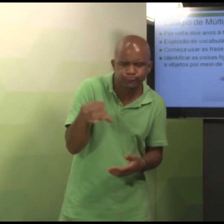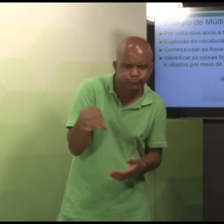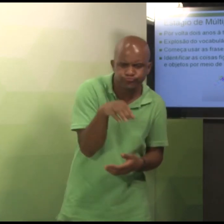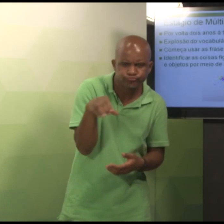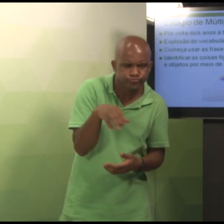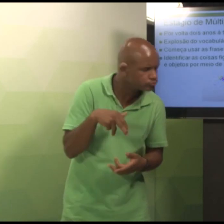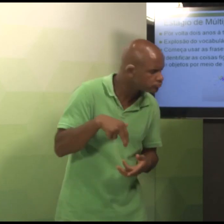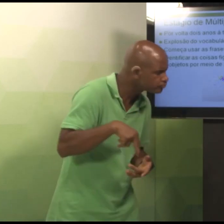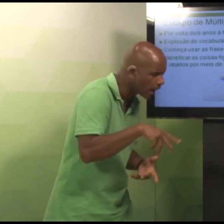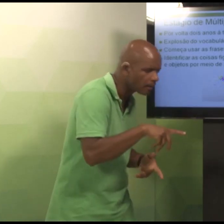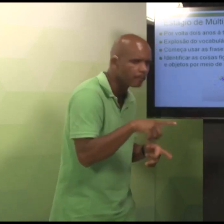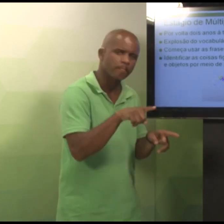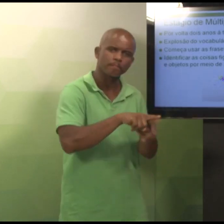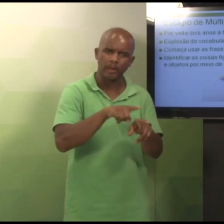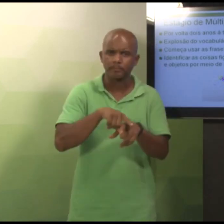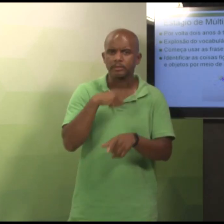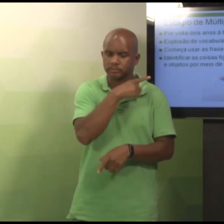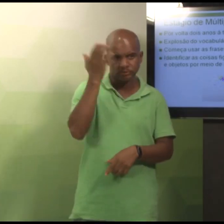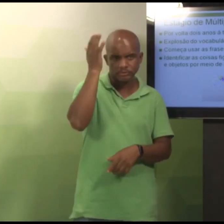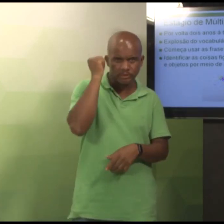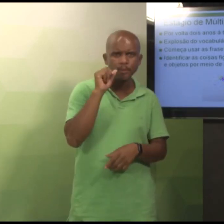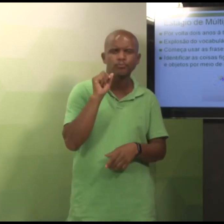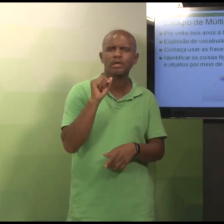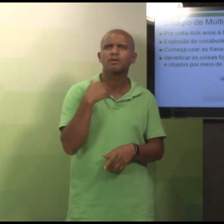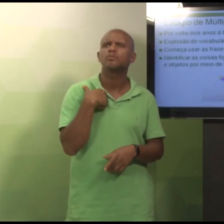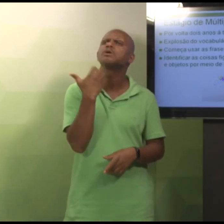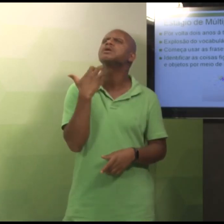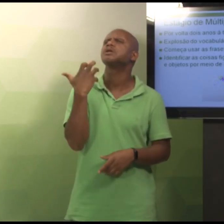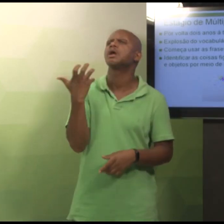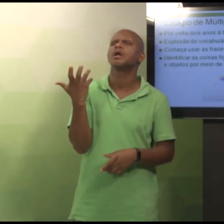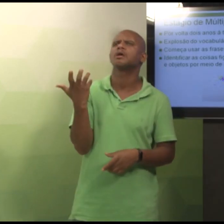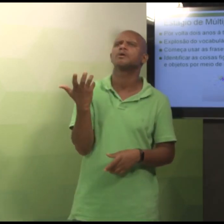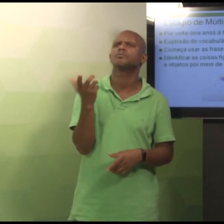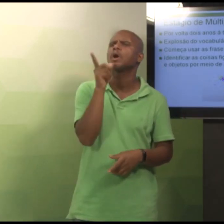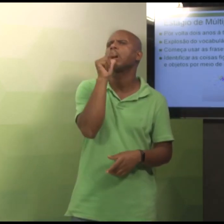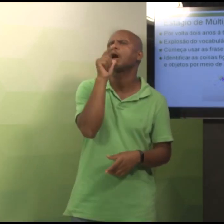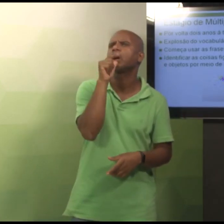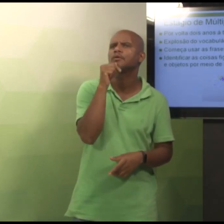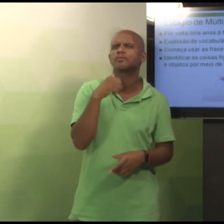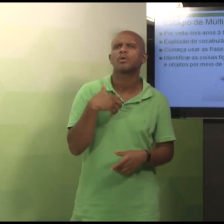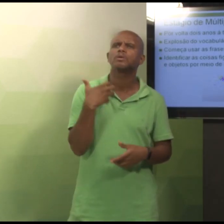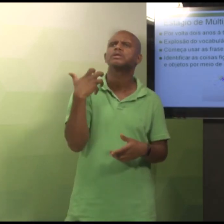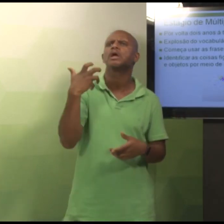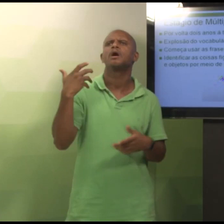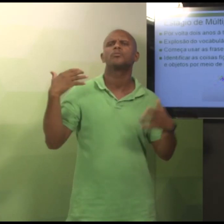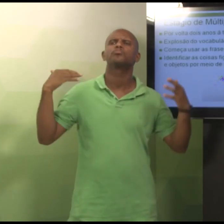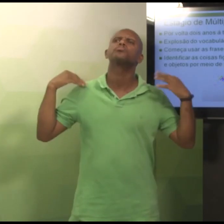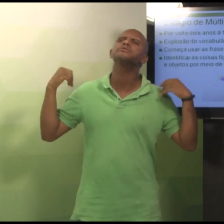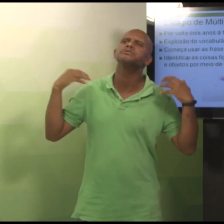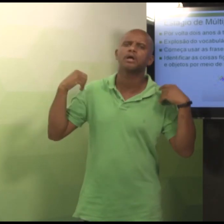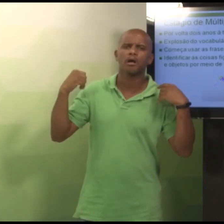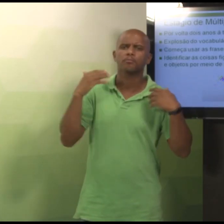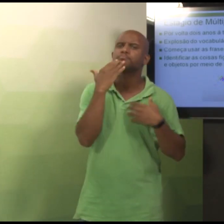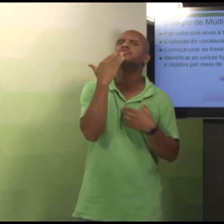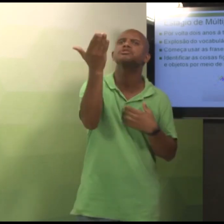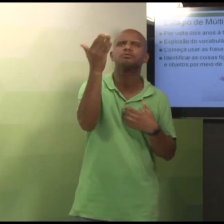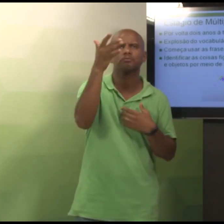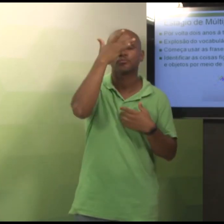Ela pode falar que ela quer uma boneca, um carrinho, algum objeto. Ela já consegue falar isso, o que ela quer, se ela quer